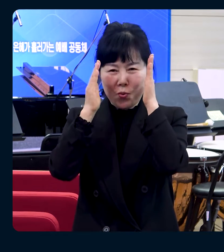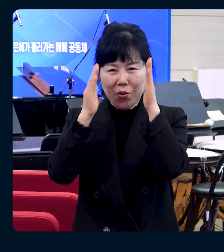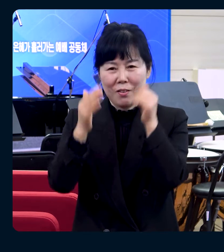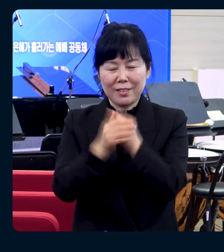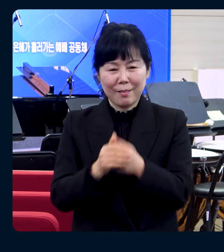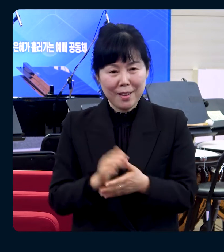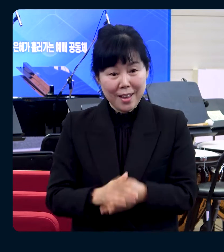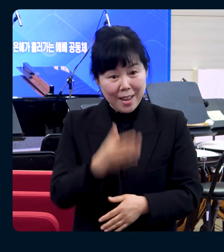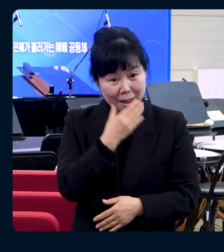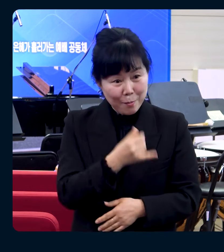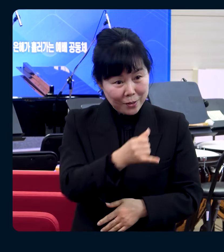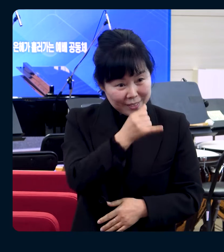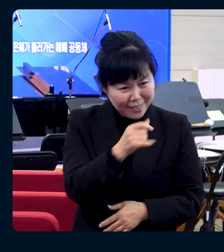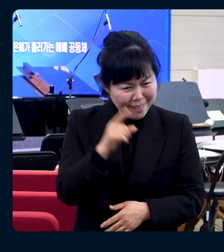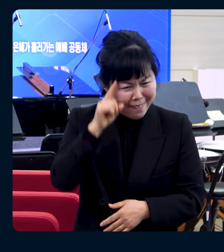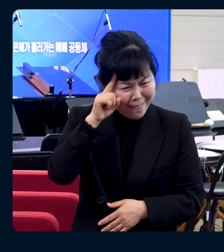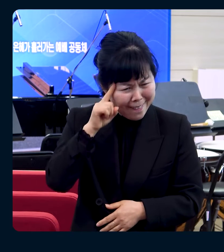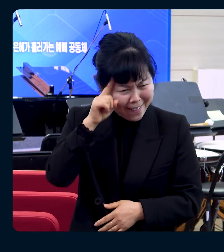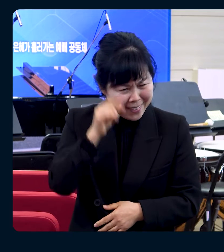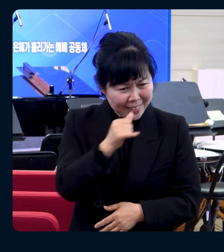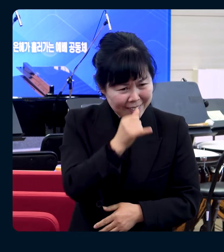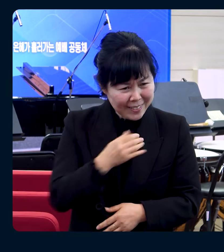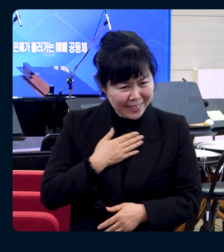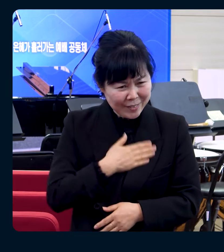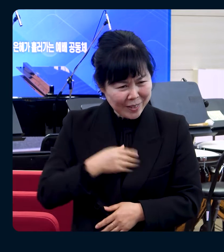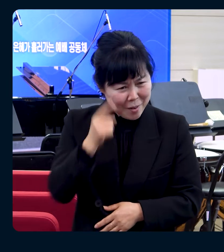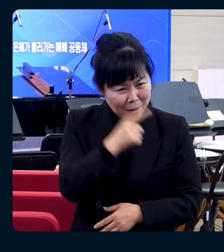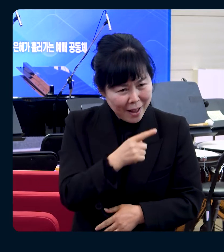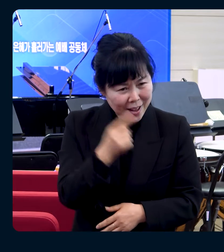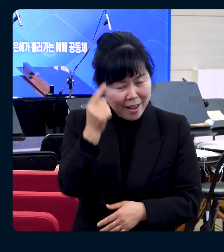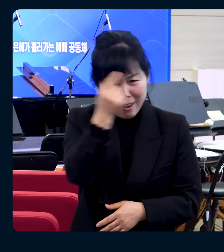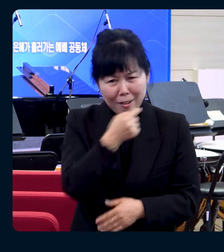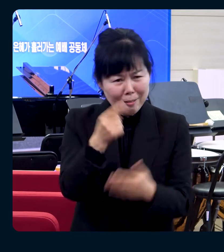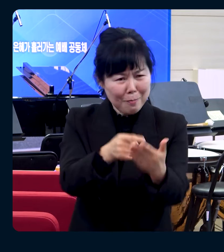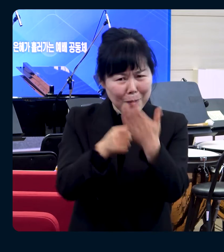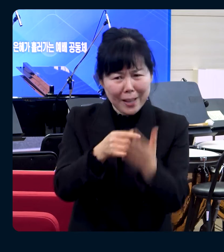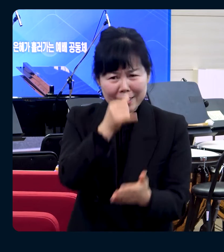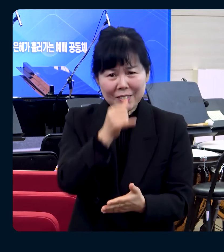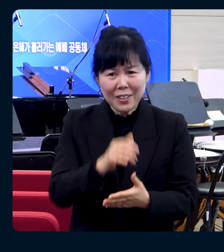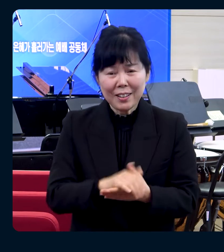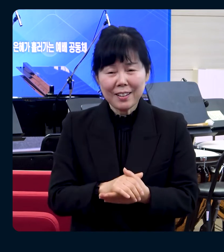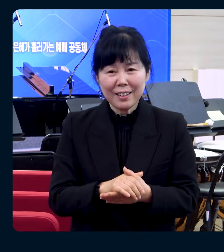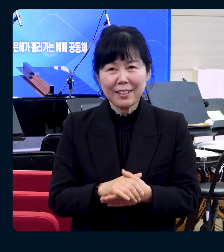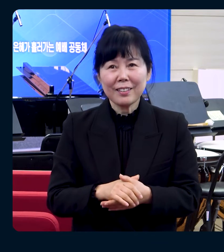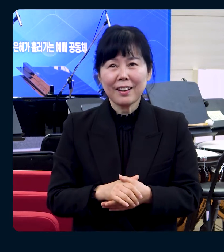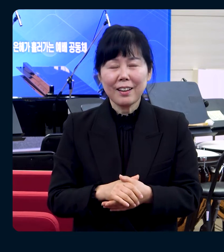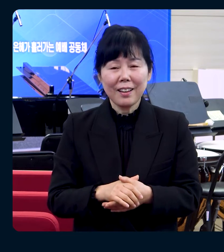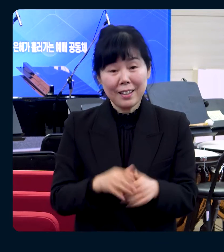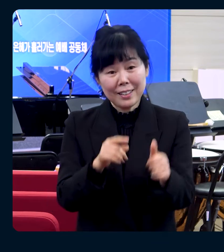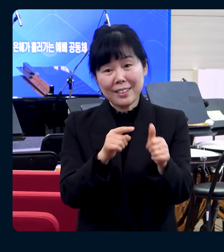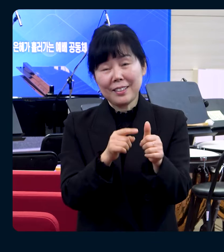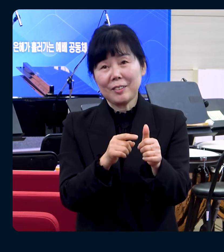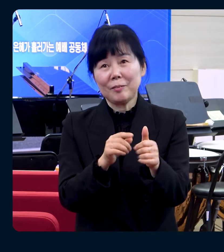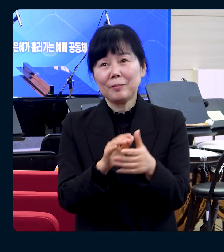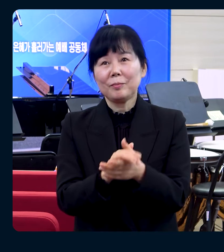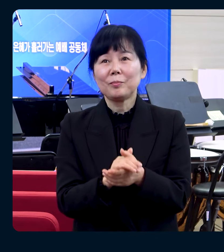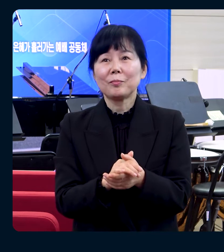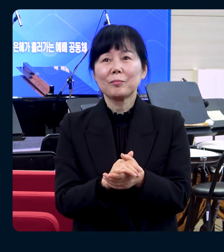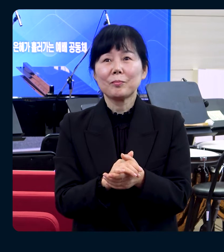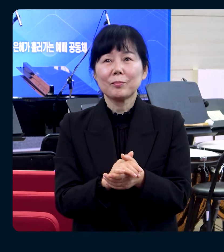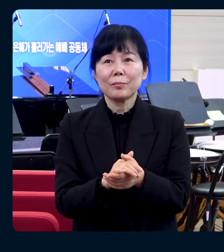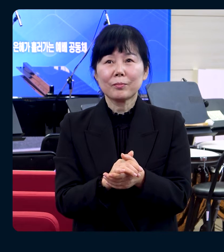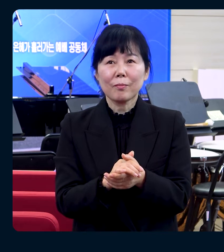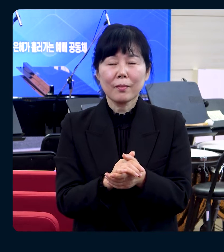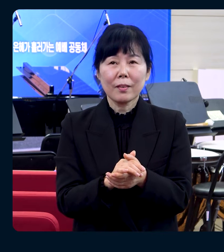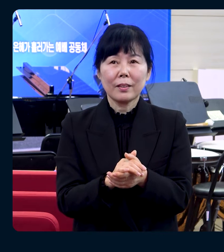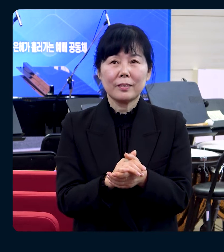행복한지 짜증나는지 뭐 지금 뭐 기분 나쁜지 뭐 다 나오거든요. 근데 정말 그분은요, 진짜 막 거기 와